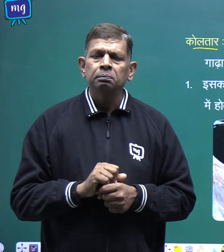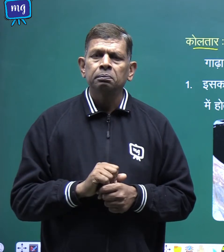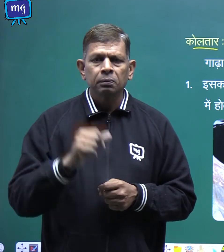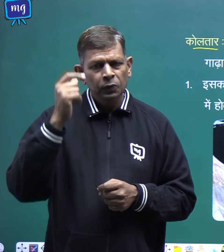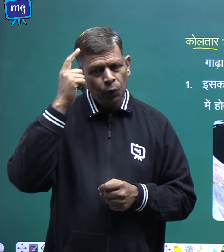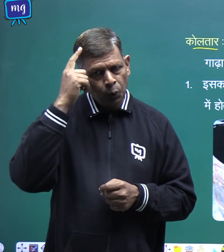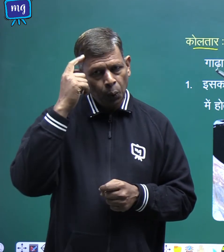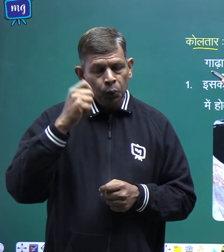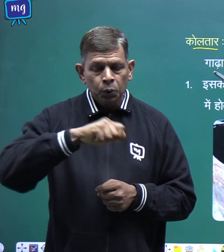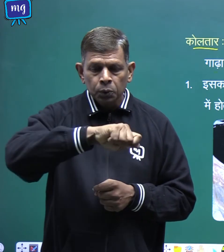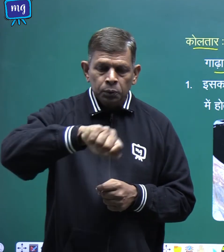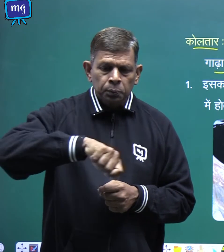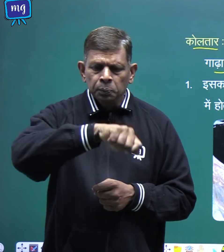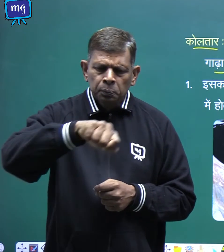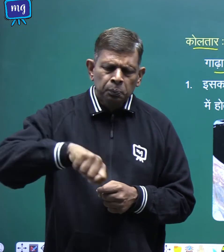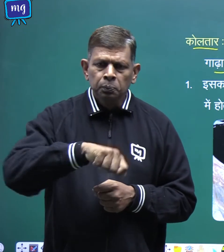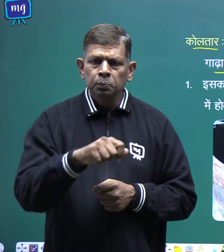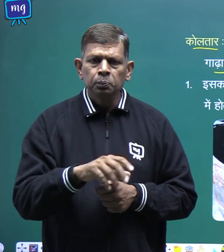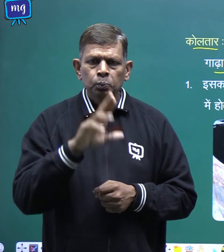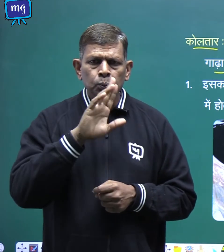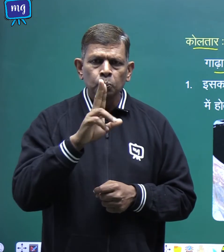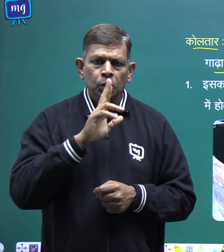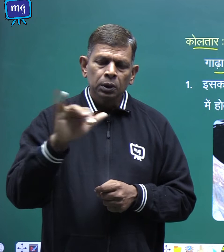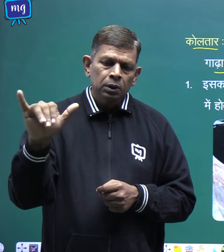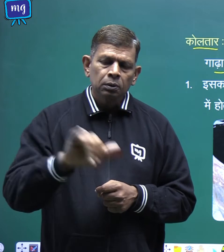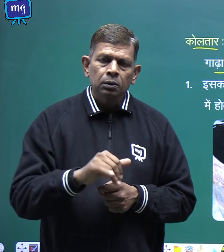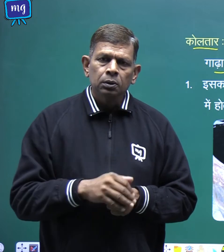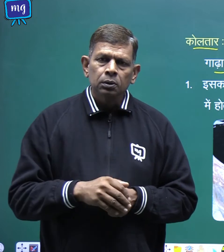काला गाढ़ा द्रव होता है।